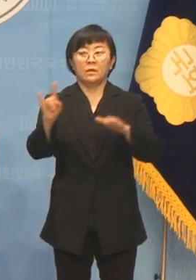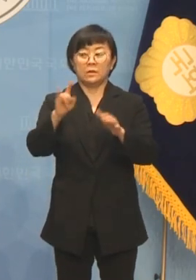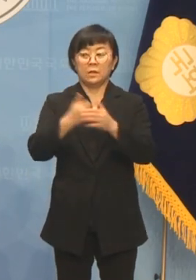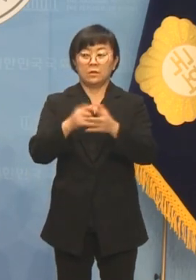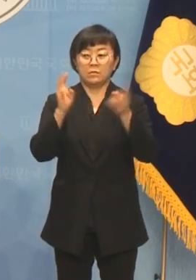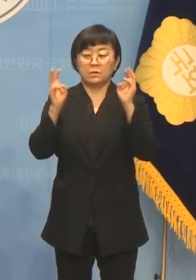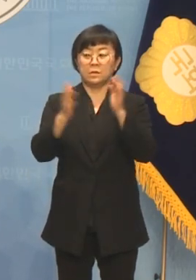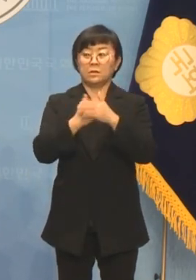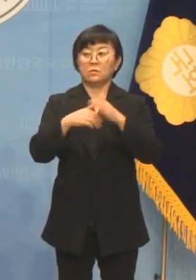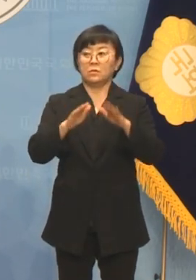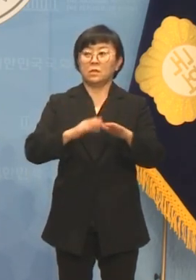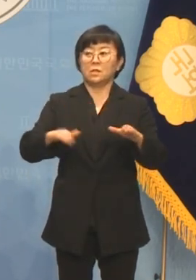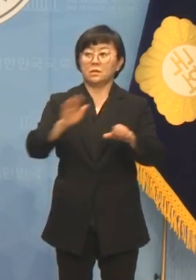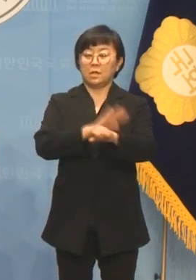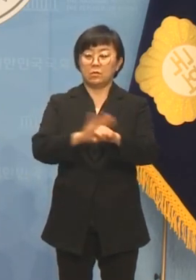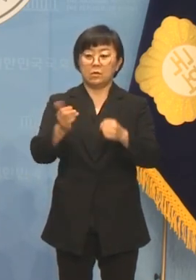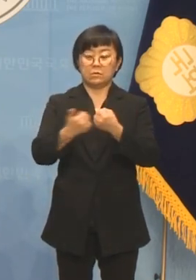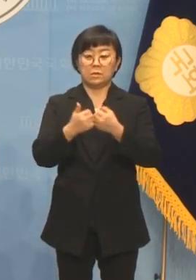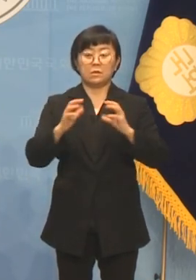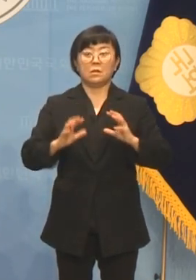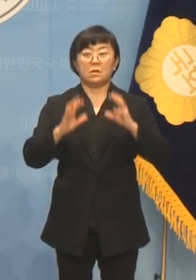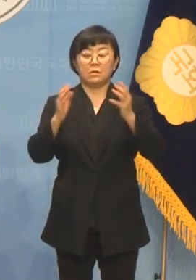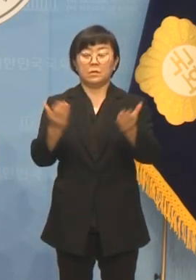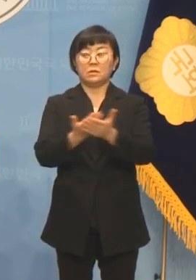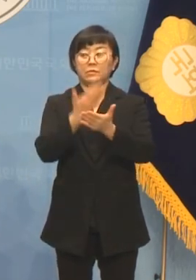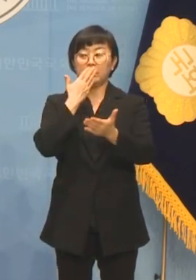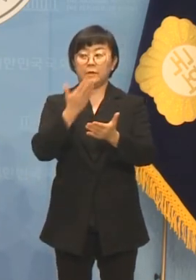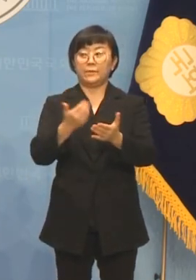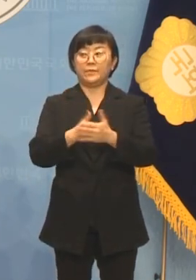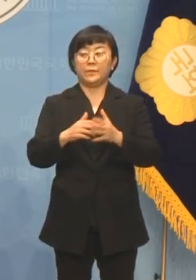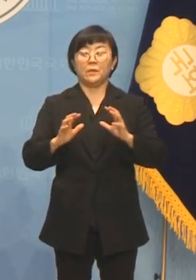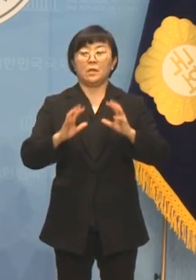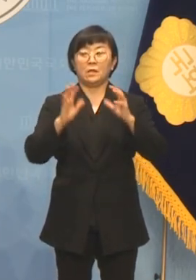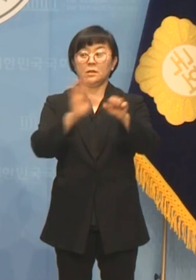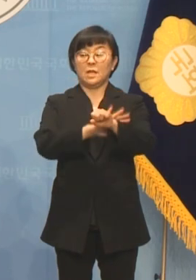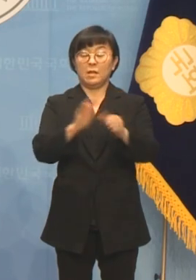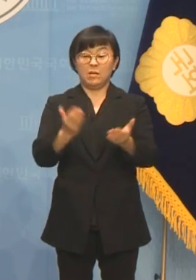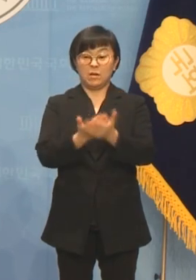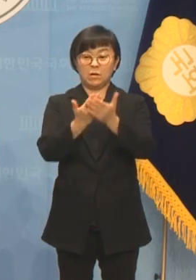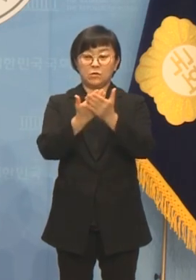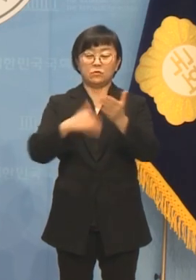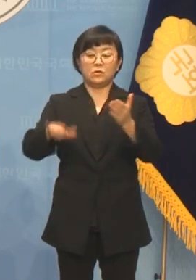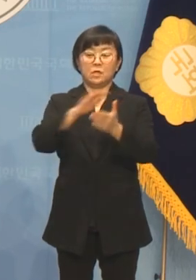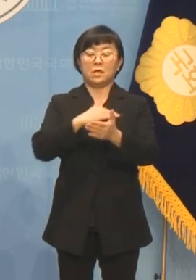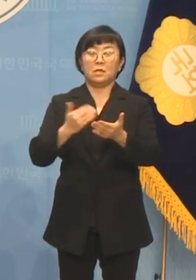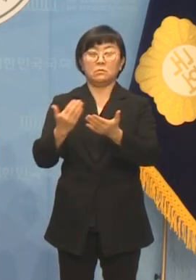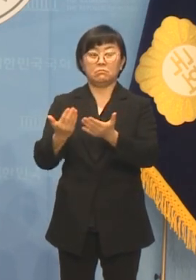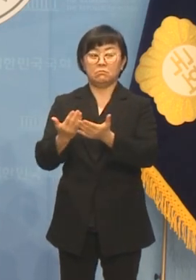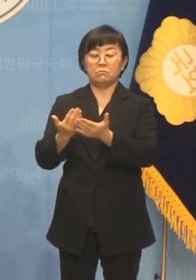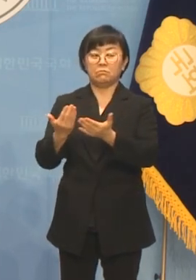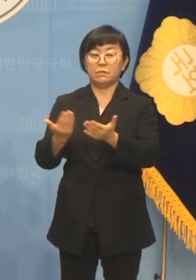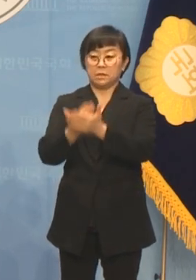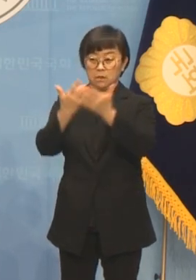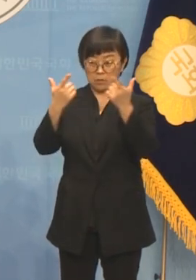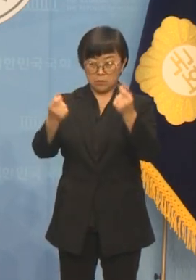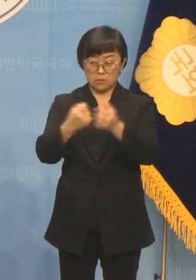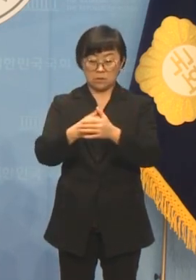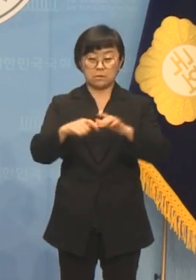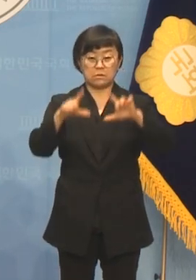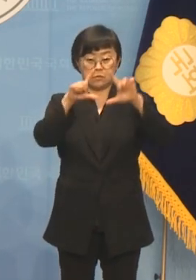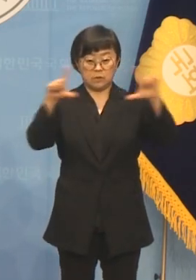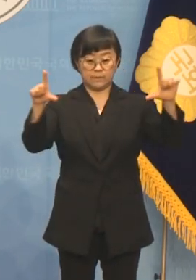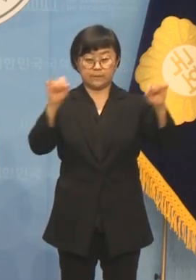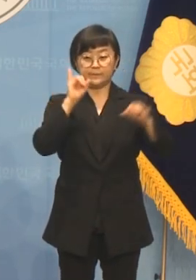현대중공업에는 우리가 잘 되는 것이 나라가 잘 되는 것이며 나라가 잘 되는 것이 우리가 잘 되는 것이다라는 글귀가